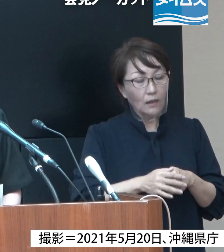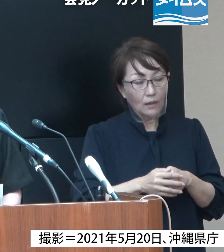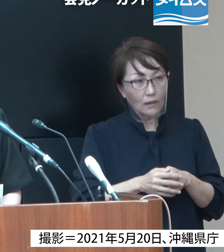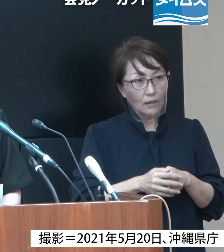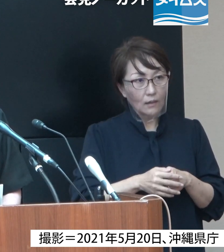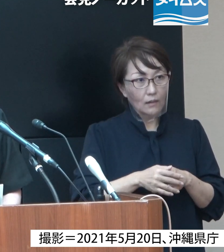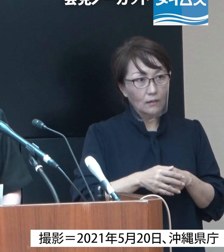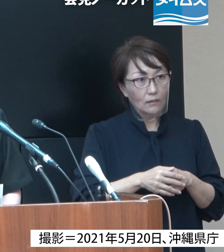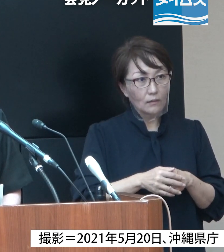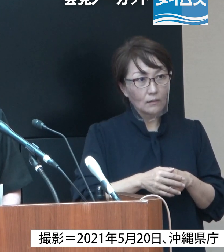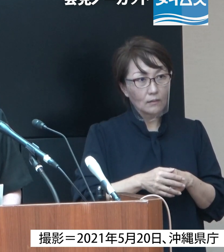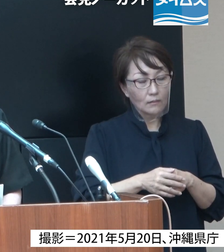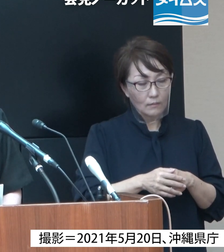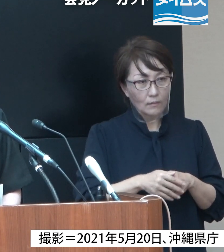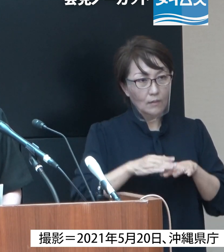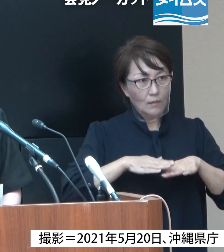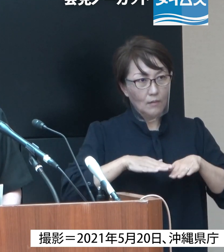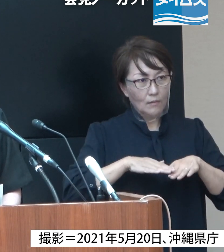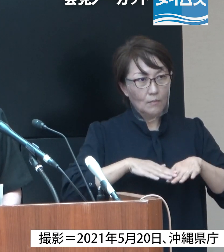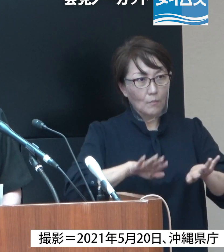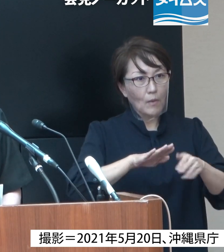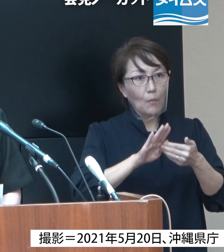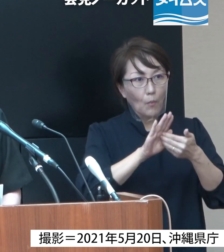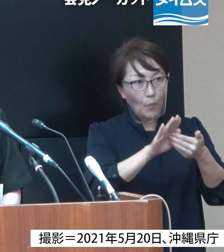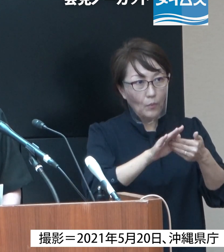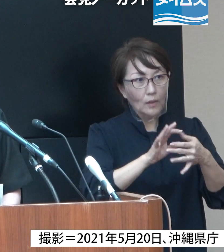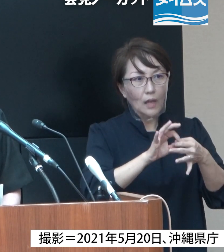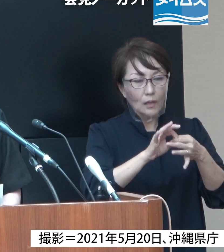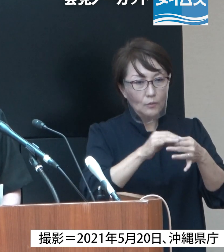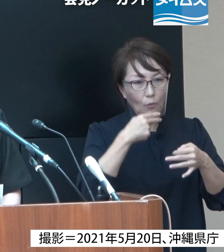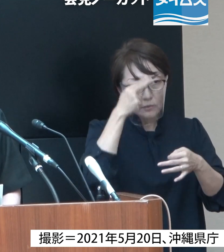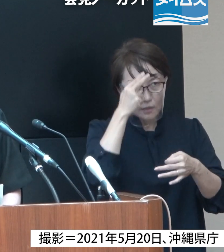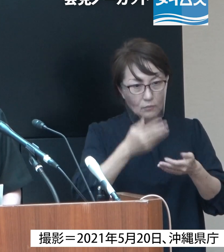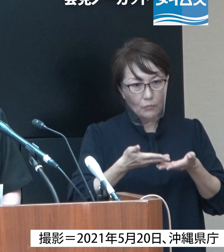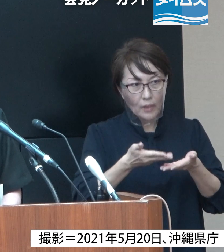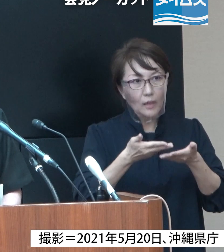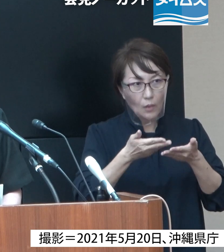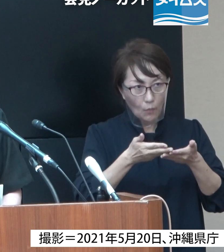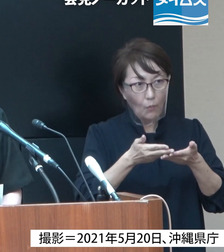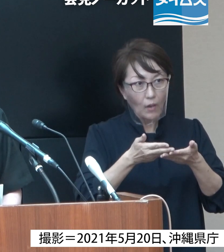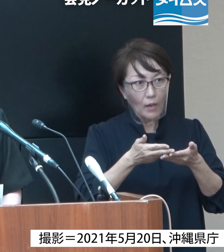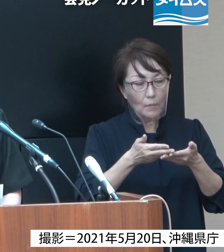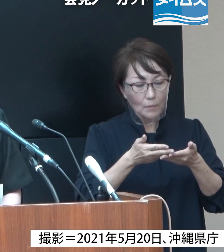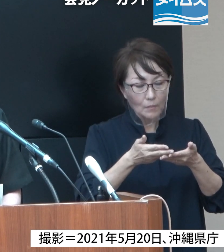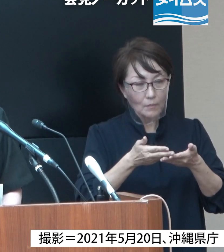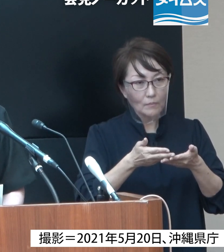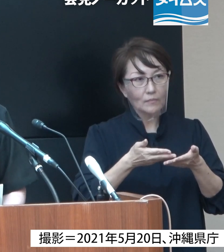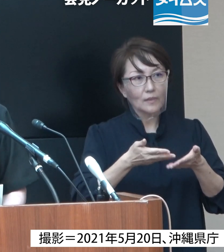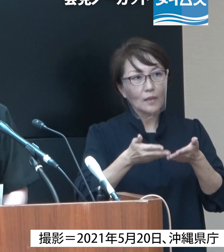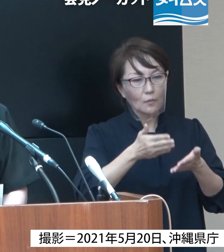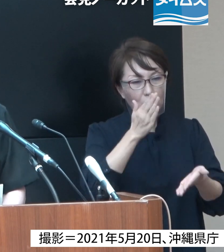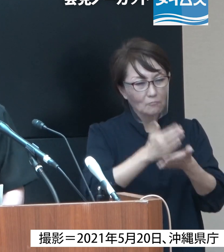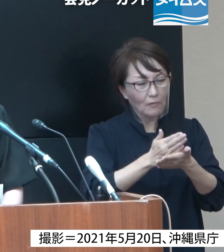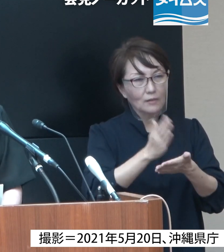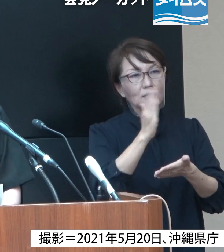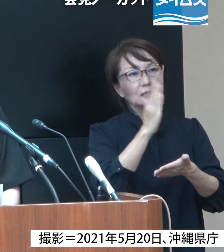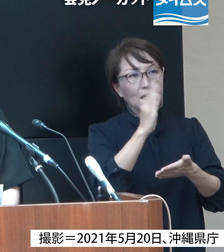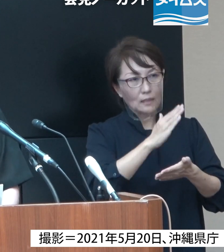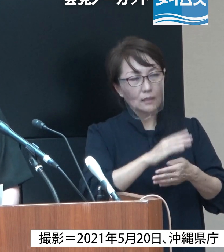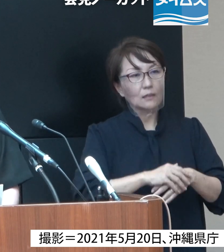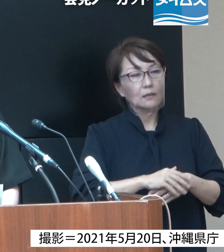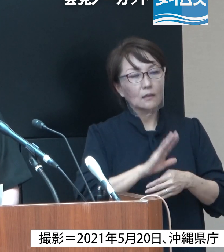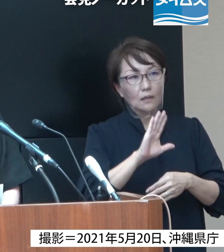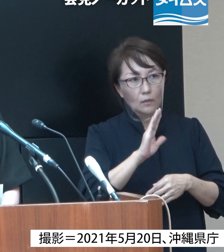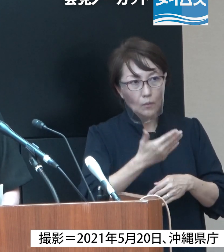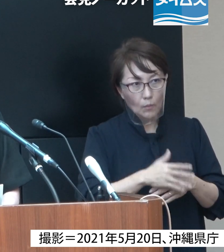止重点措置にかかる自粛は見送ってですね、緊急事態宣言を要請したことに対してですね、